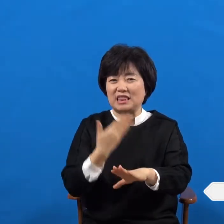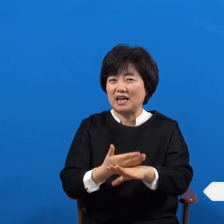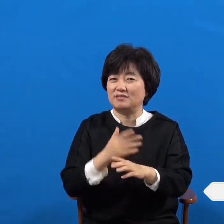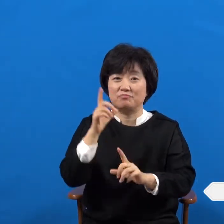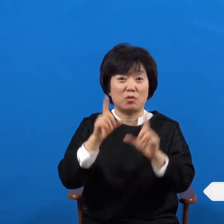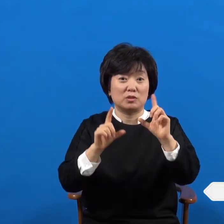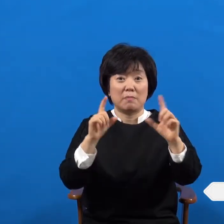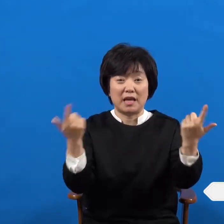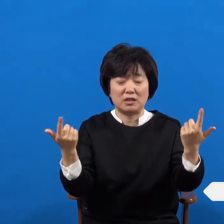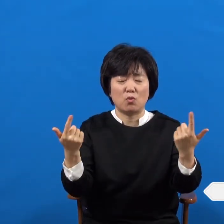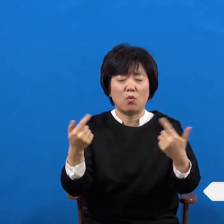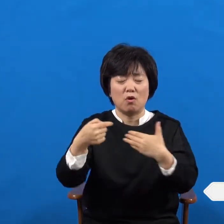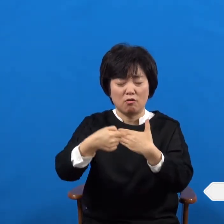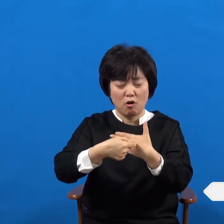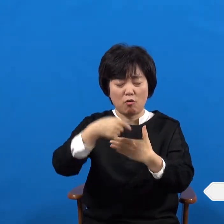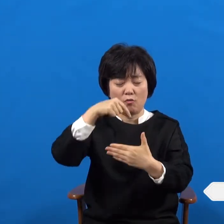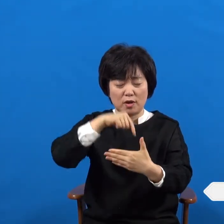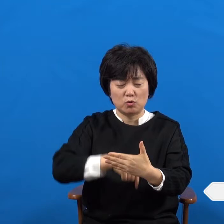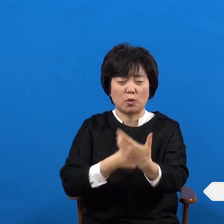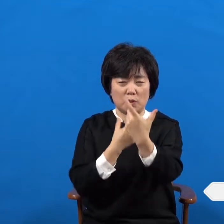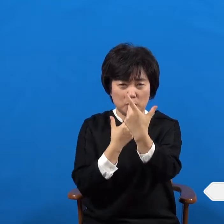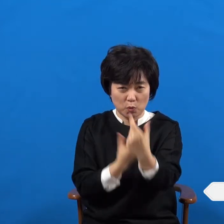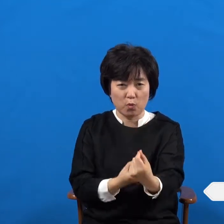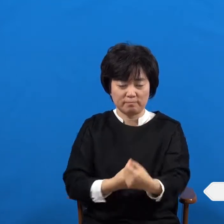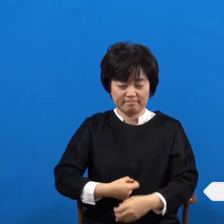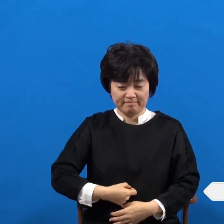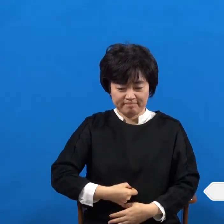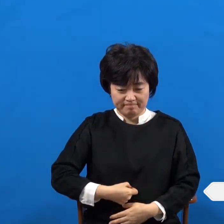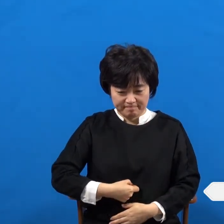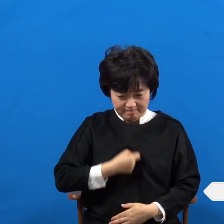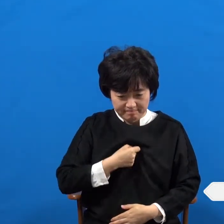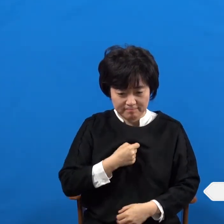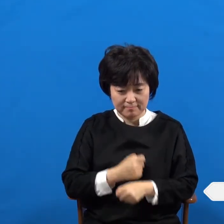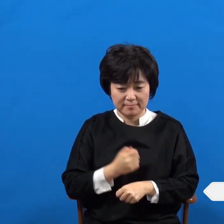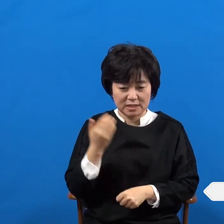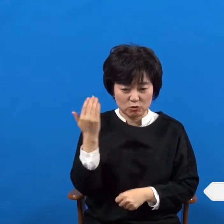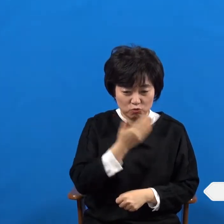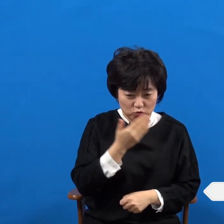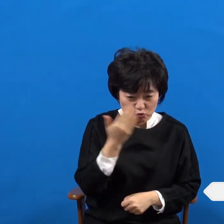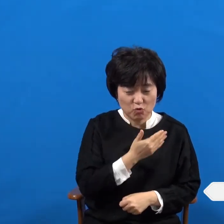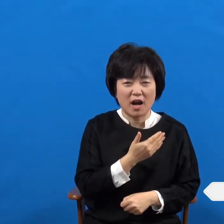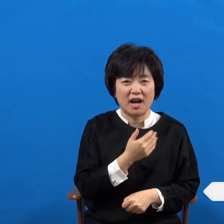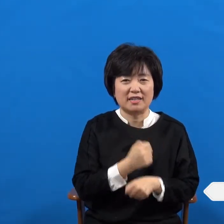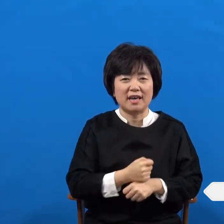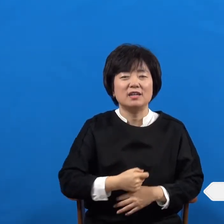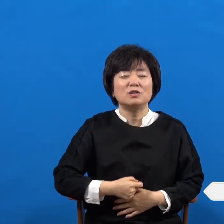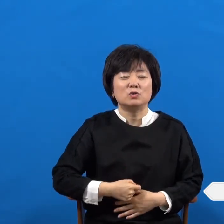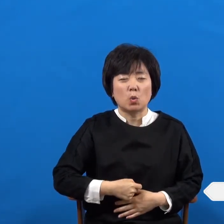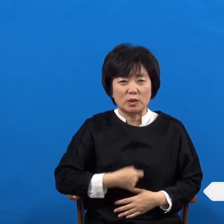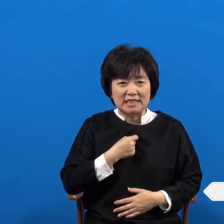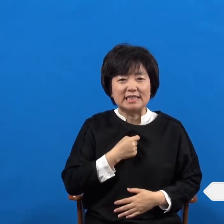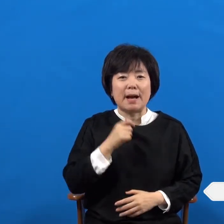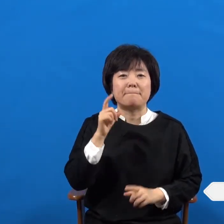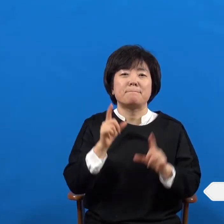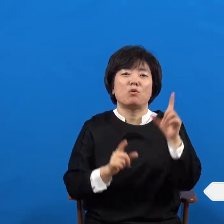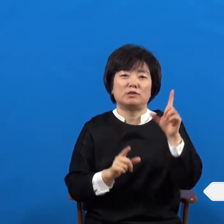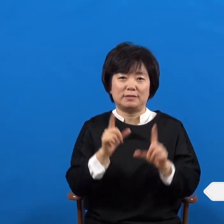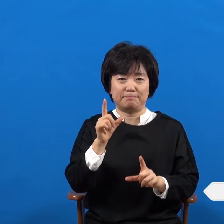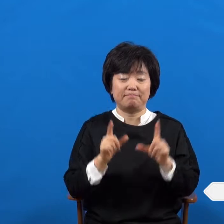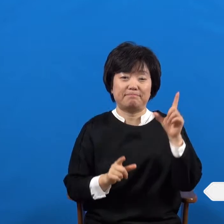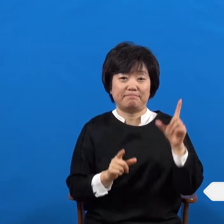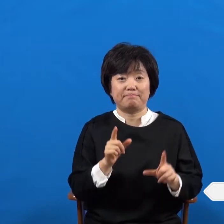아니라 항상 진솔함으로 순수하게 솔직한